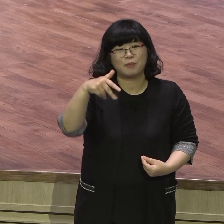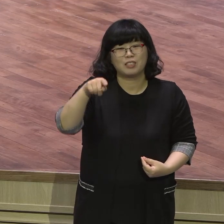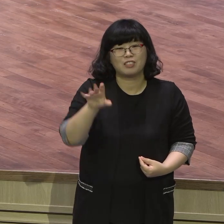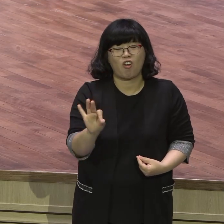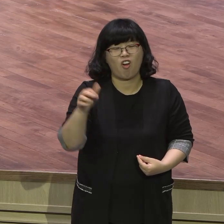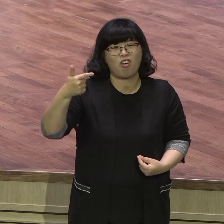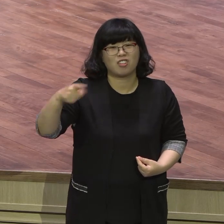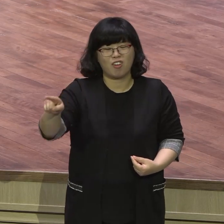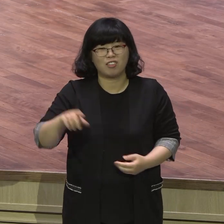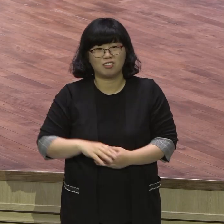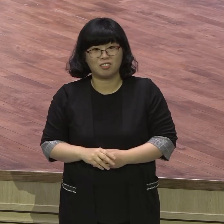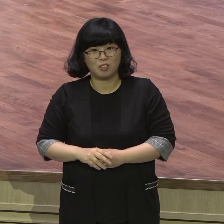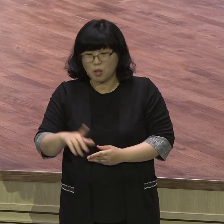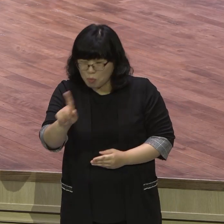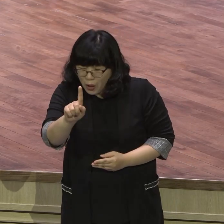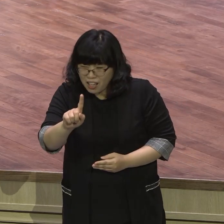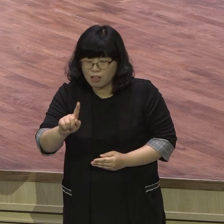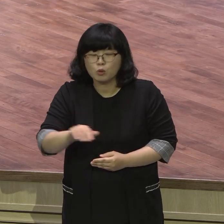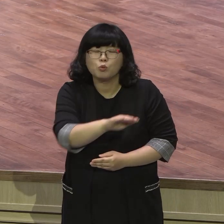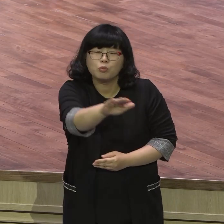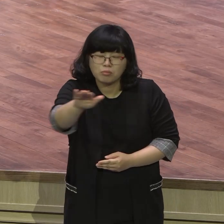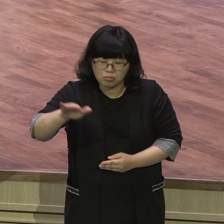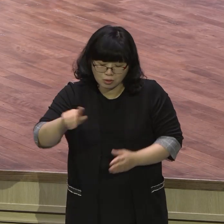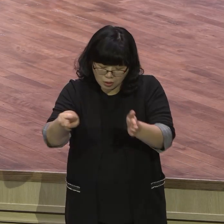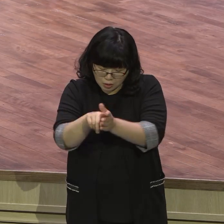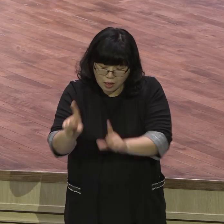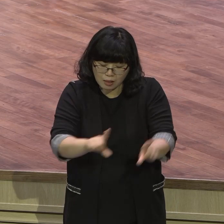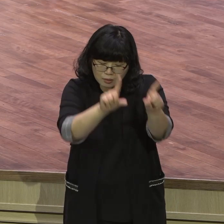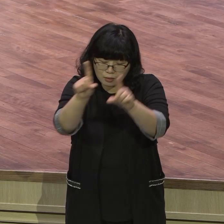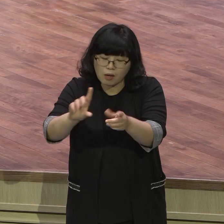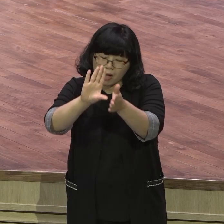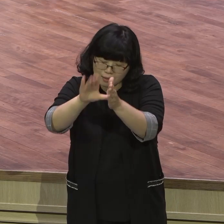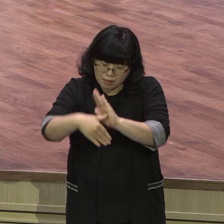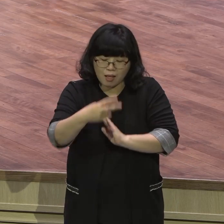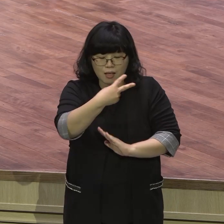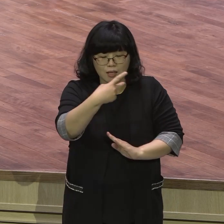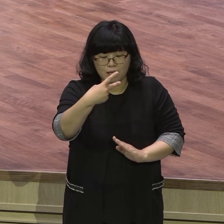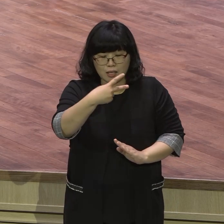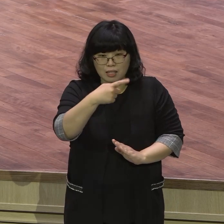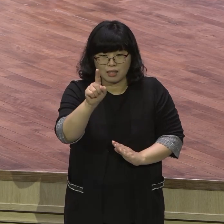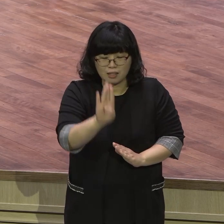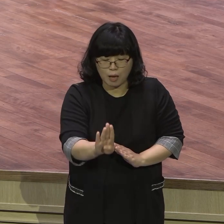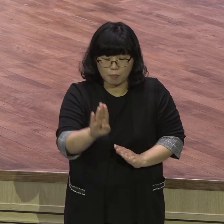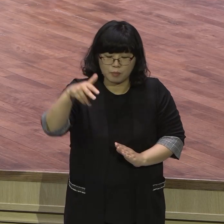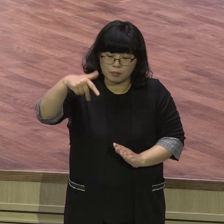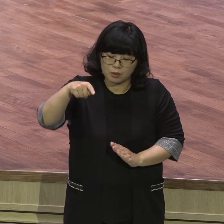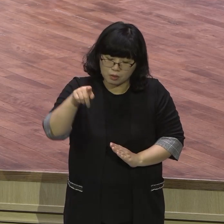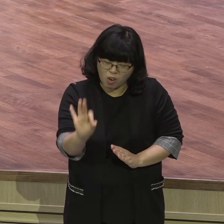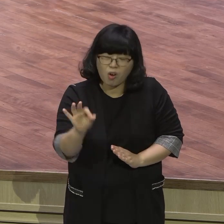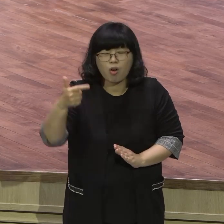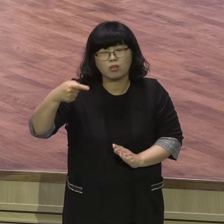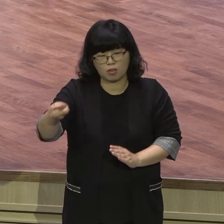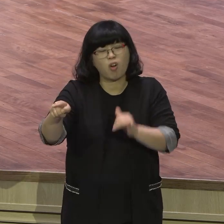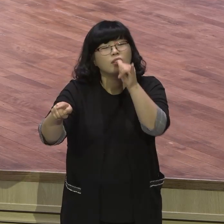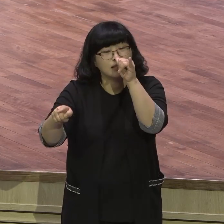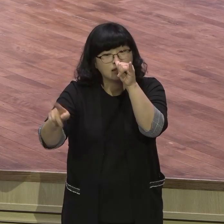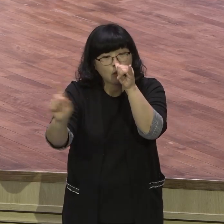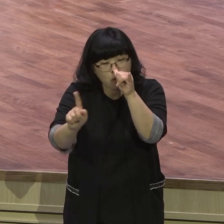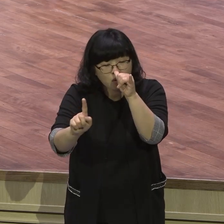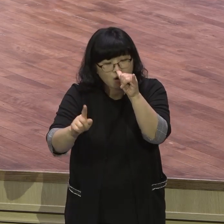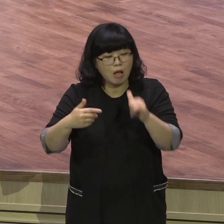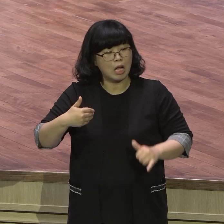답이 나 있어요 답이 다 정해져 있습니다 왜 인생 모든 문제 해결자